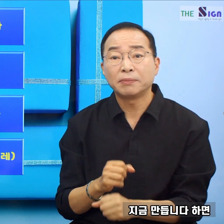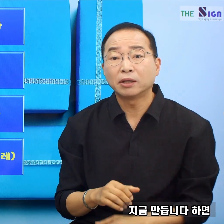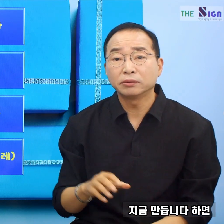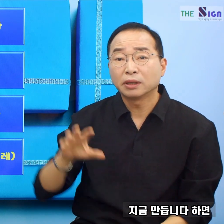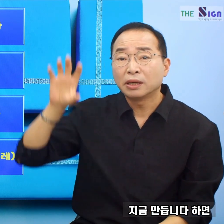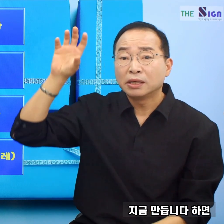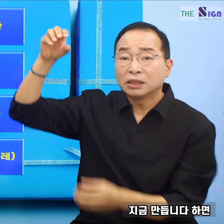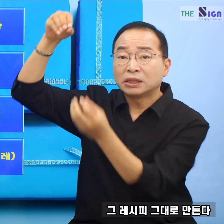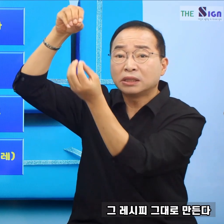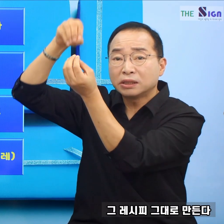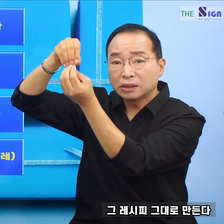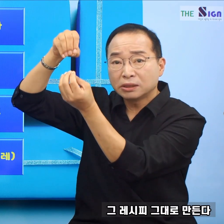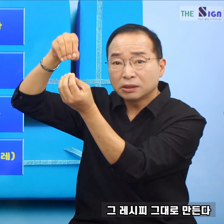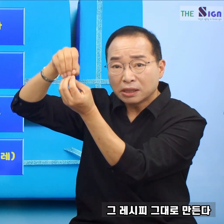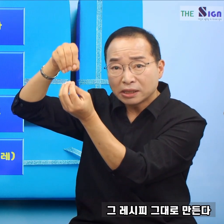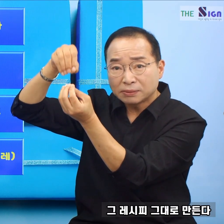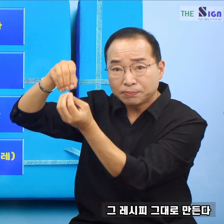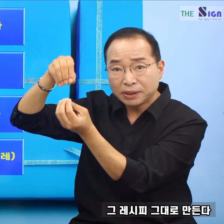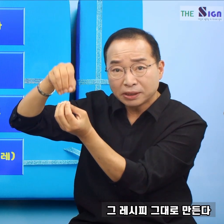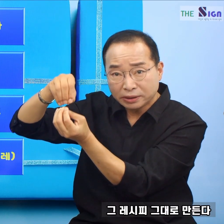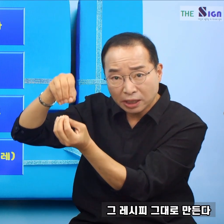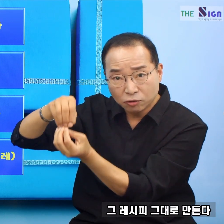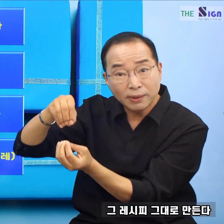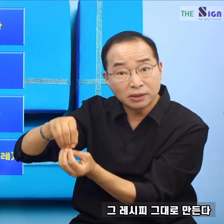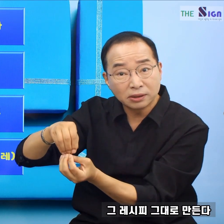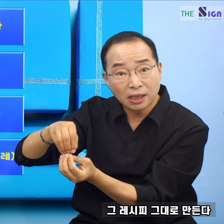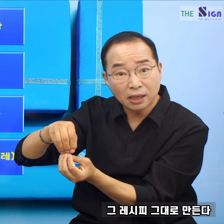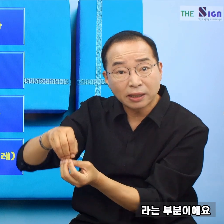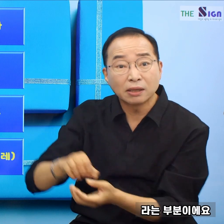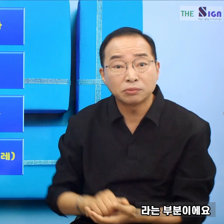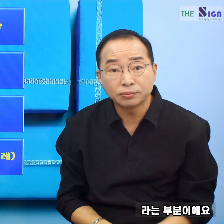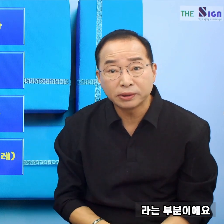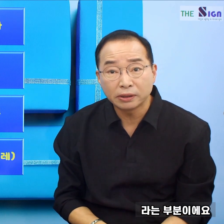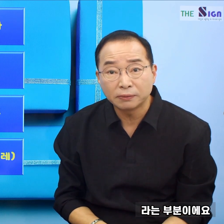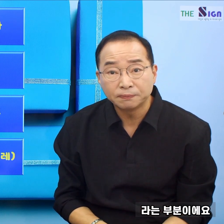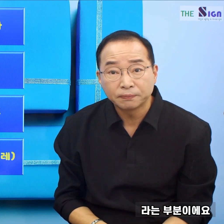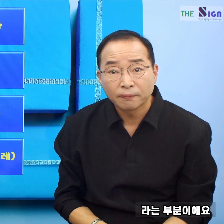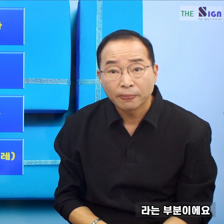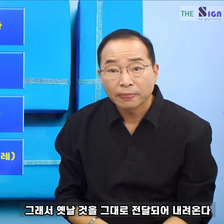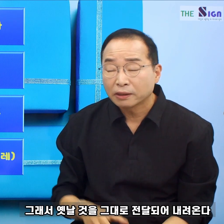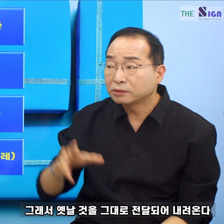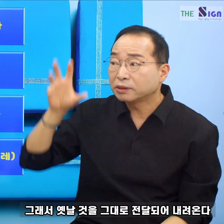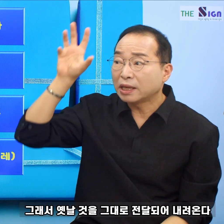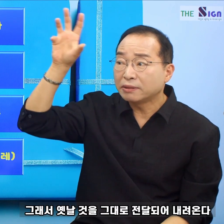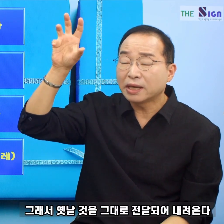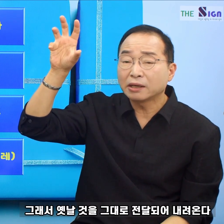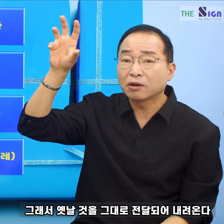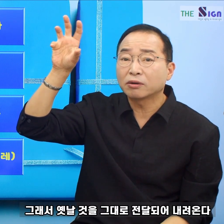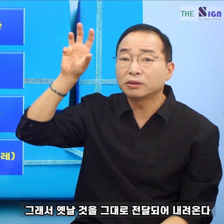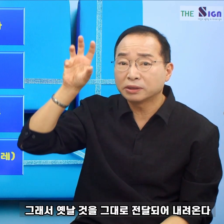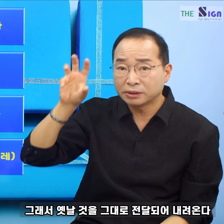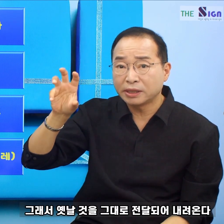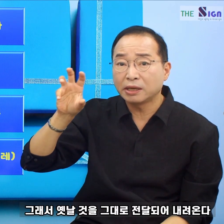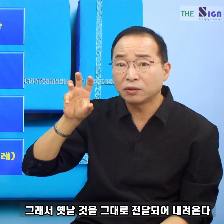하면 그 레시피 그대로 만든다라는 부분이에요. 그래서 옛날 거를